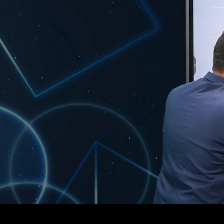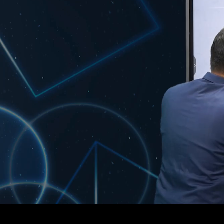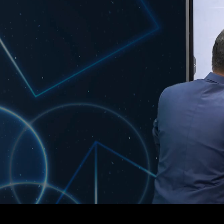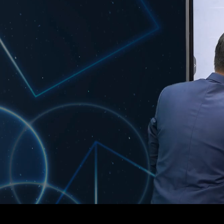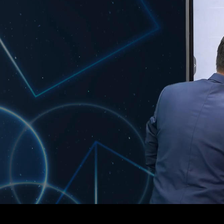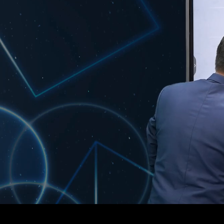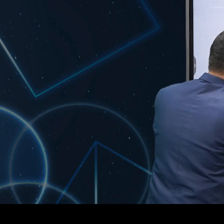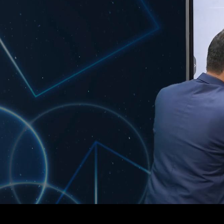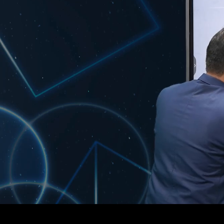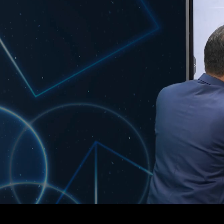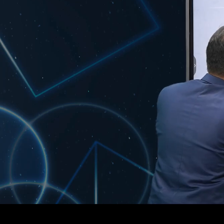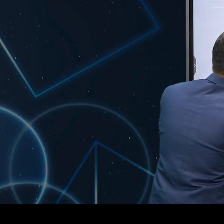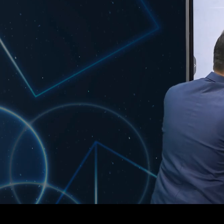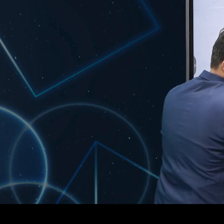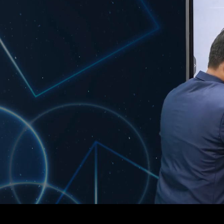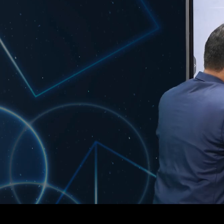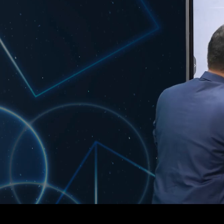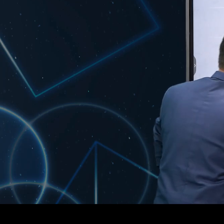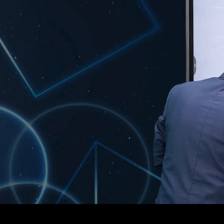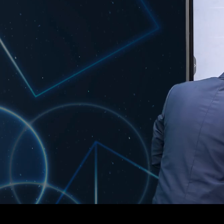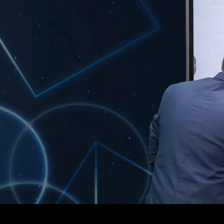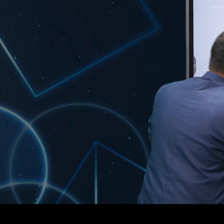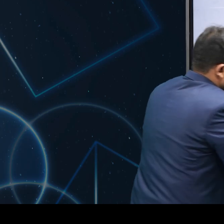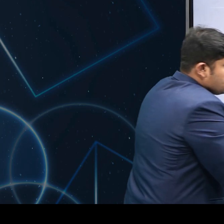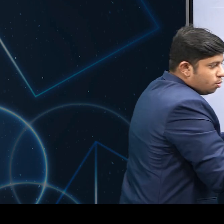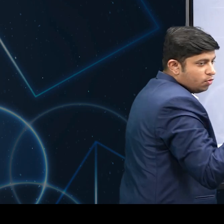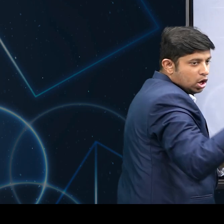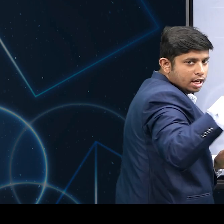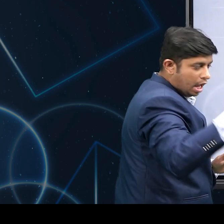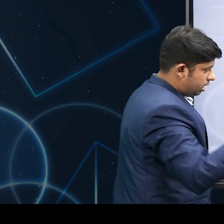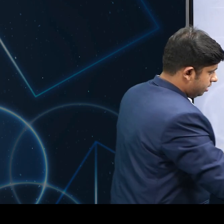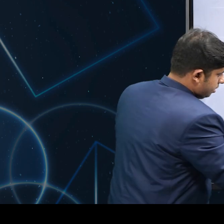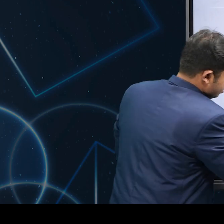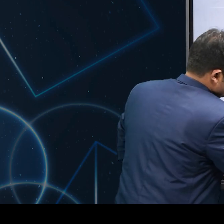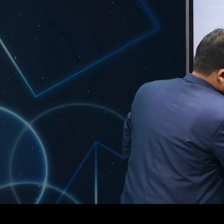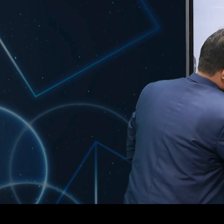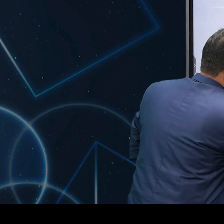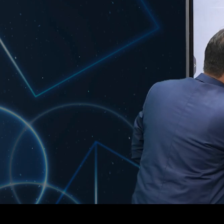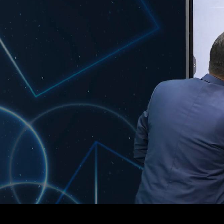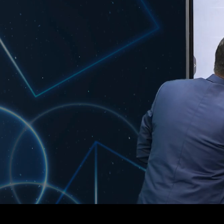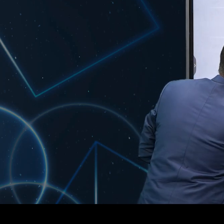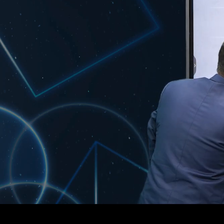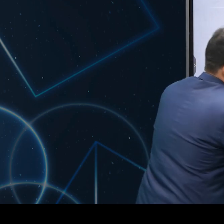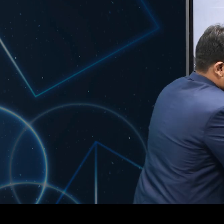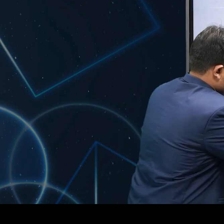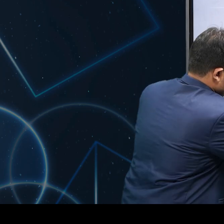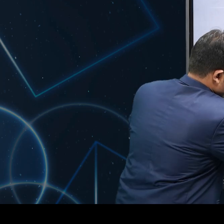L2 is equal to 7 into 7, 24 into 24. L2 is equal to 49579.